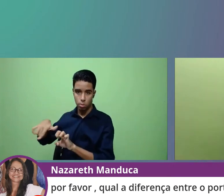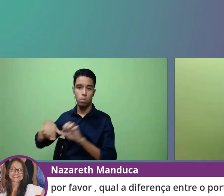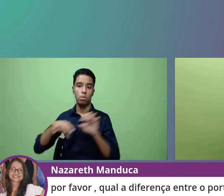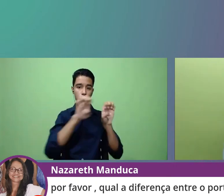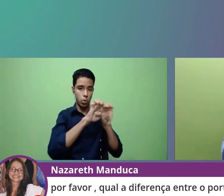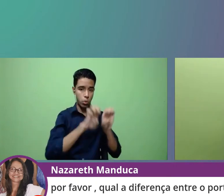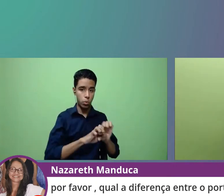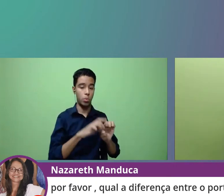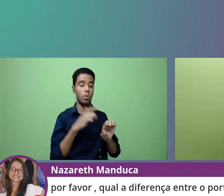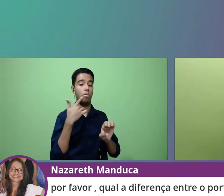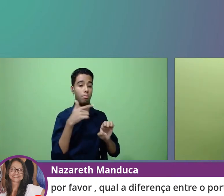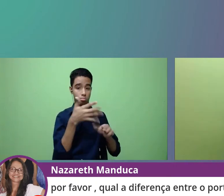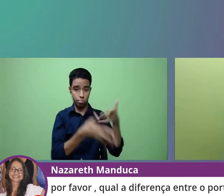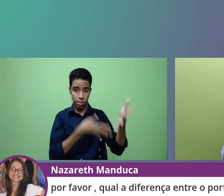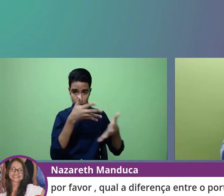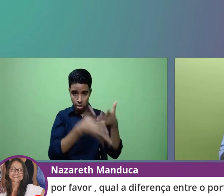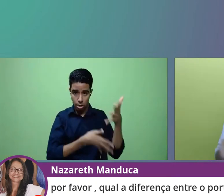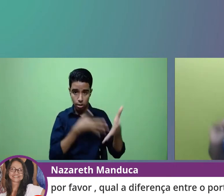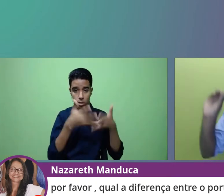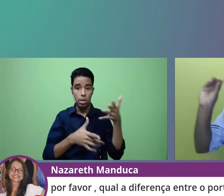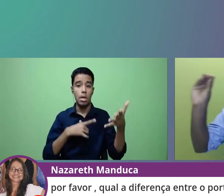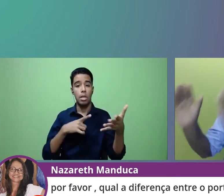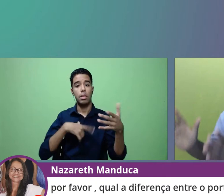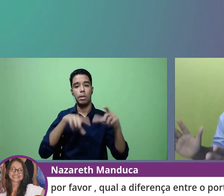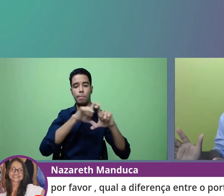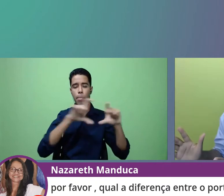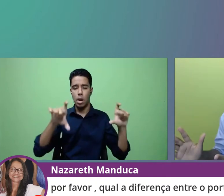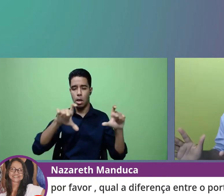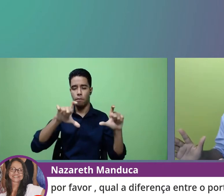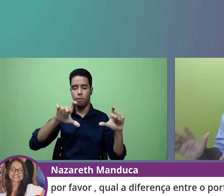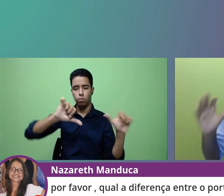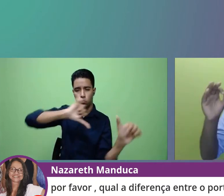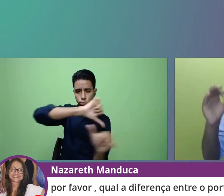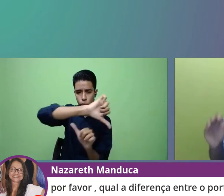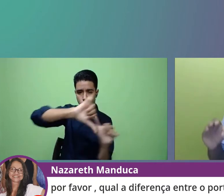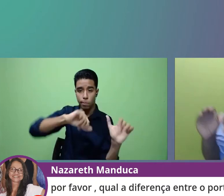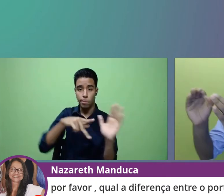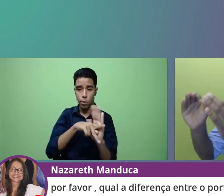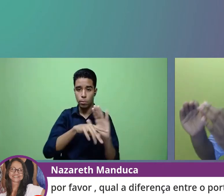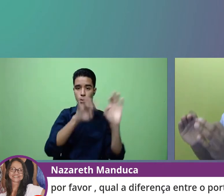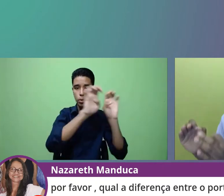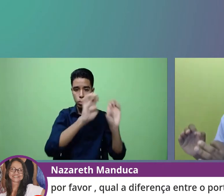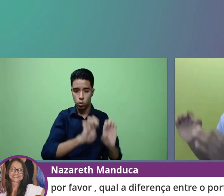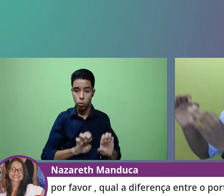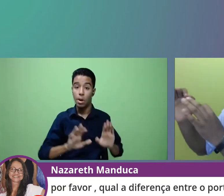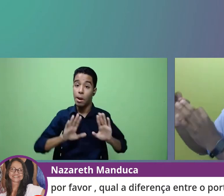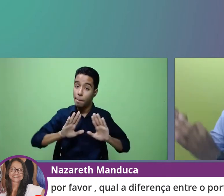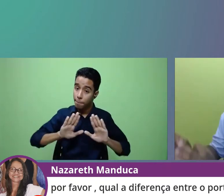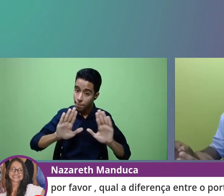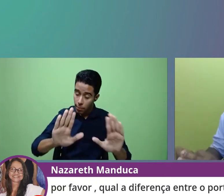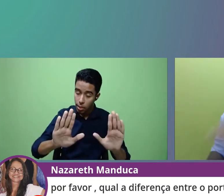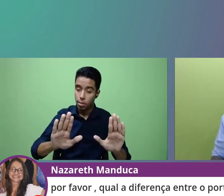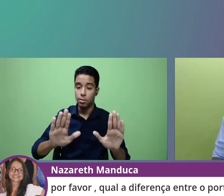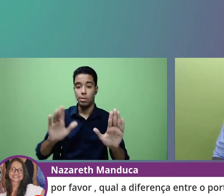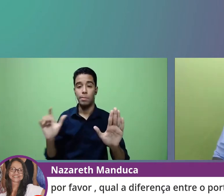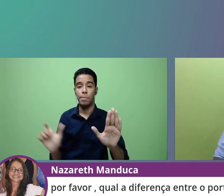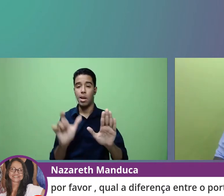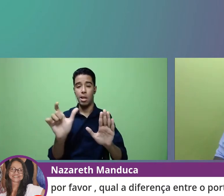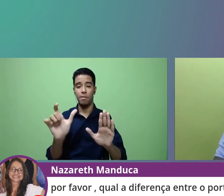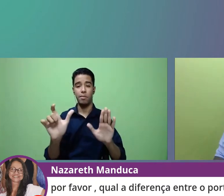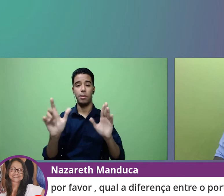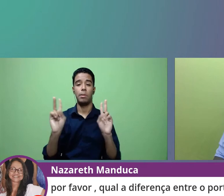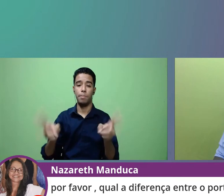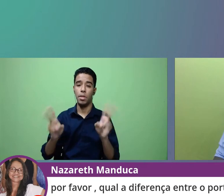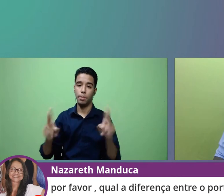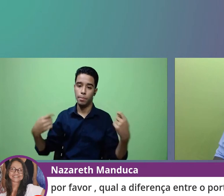e modifico as palavras de modo que eu atenda essa estrutura. Só que eu tenho que usar as mesmas palavras. Por